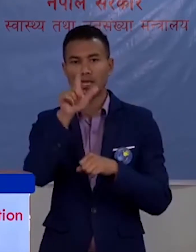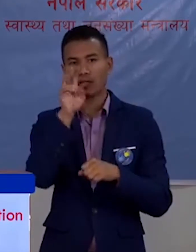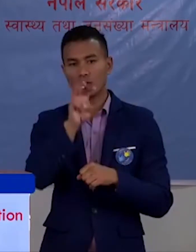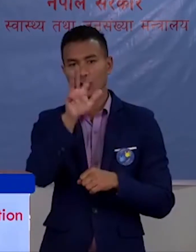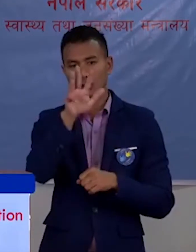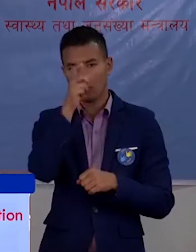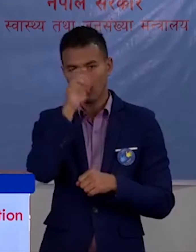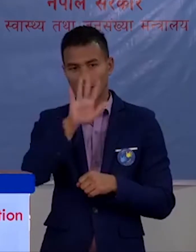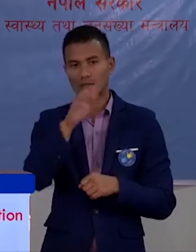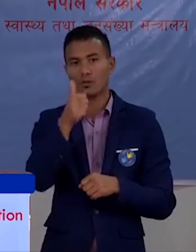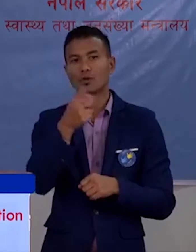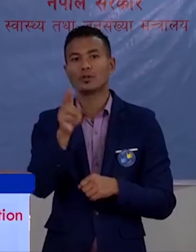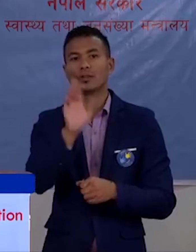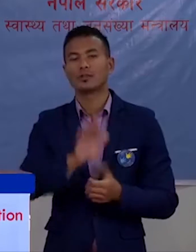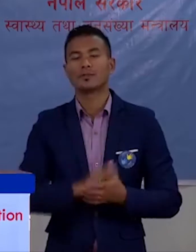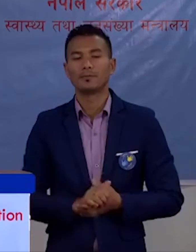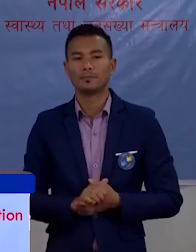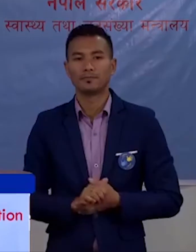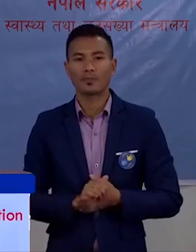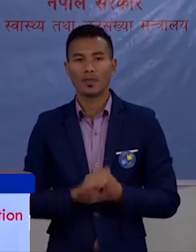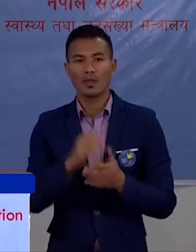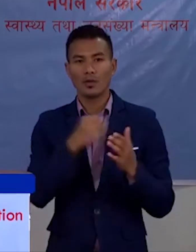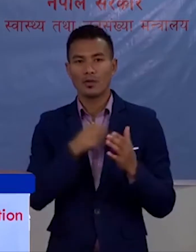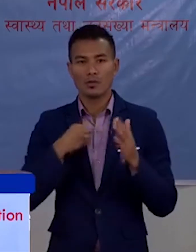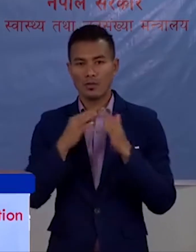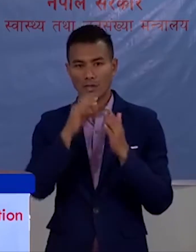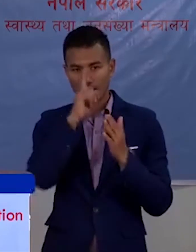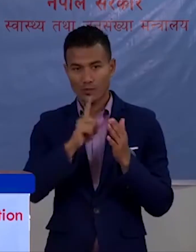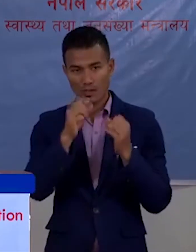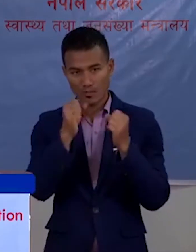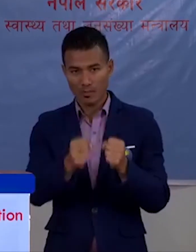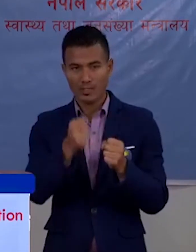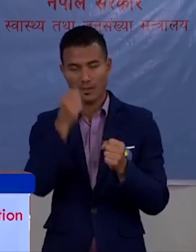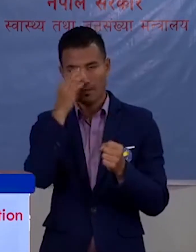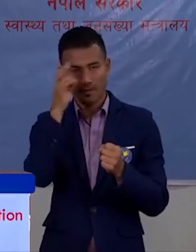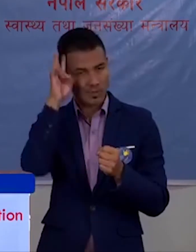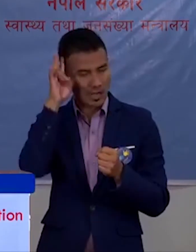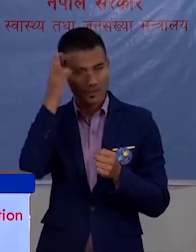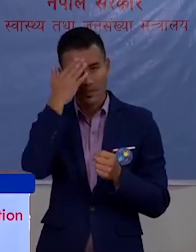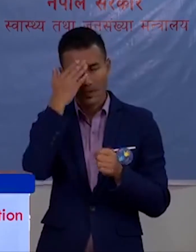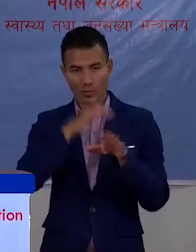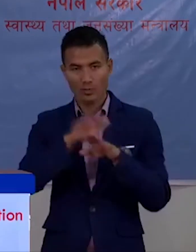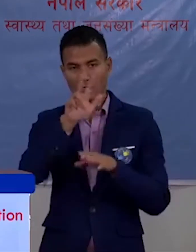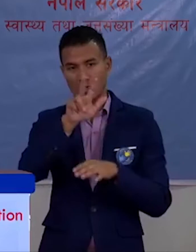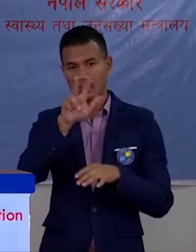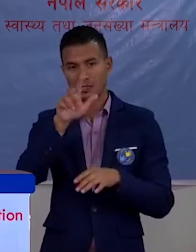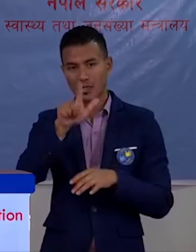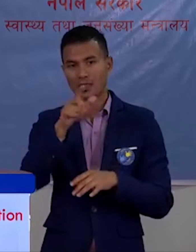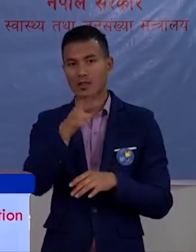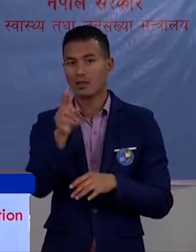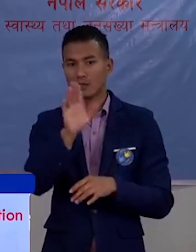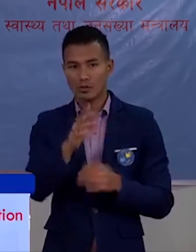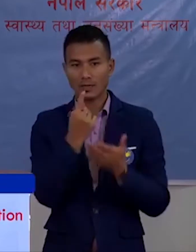7,956 क्वारेन्टाइनमा रहनुभएको छ। आइसोलेसनमा रहेका शङ्कास्पद तथा बिरामीहरूको संख्या 87 छ।